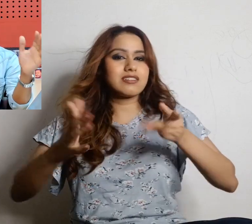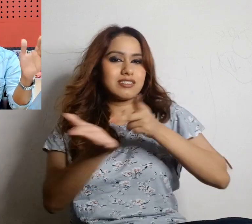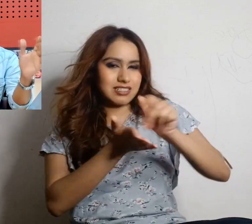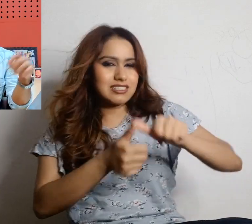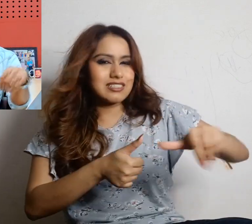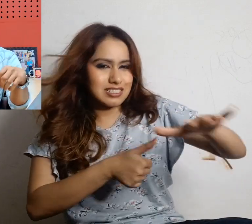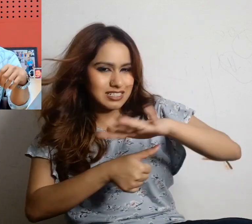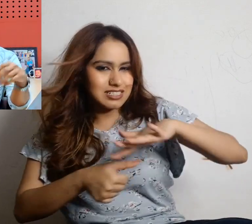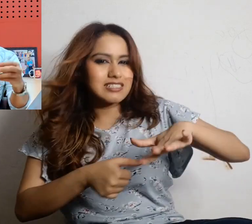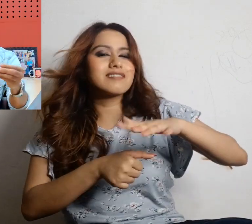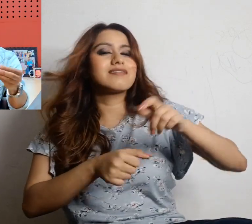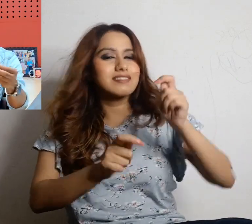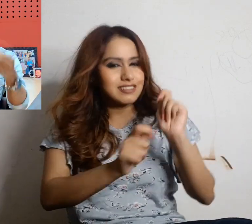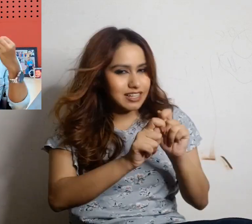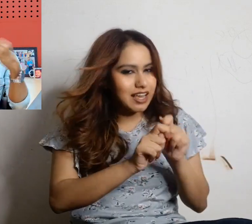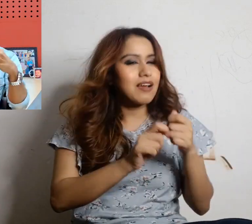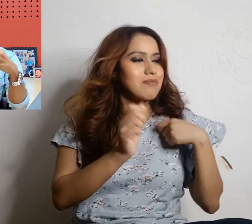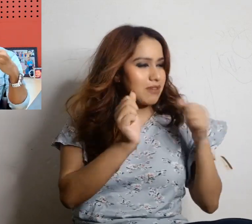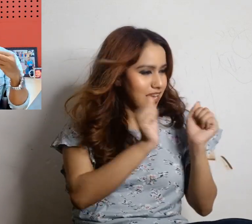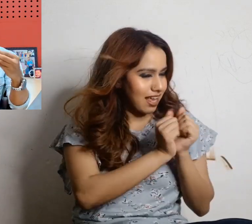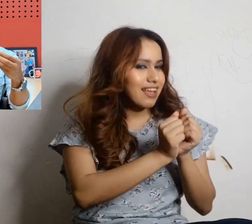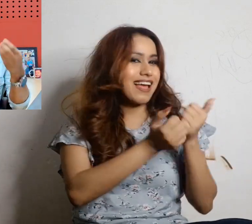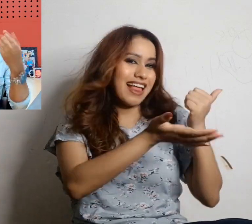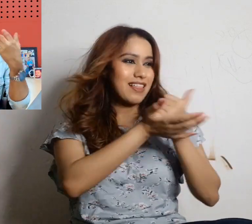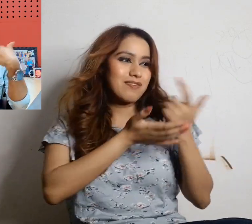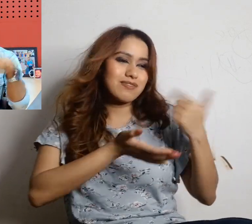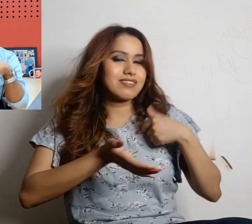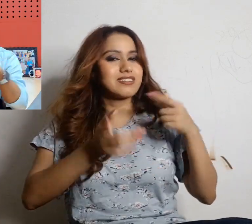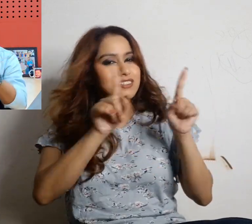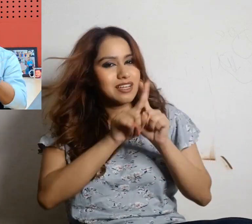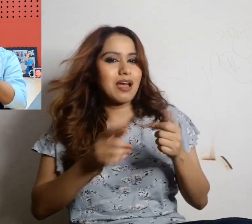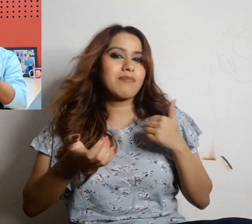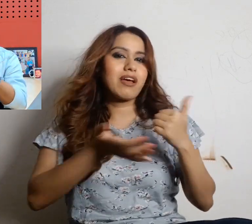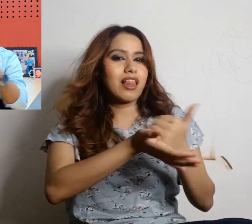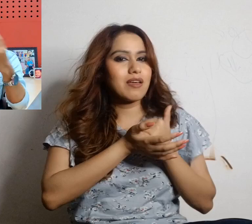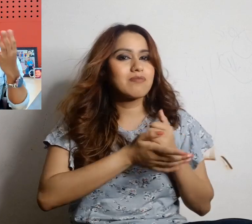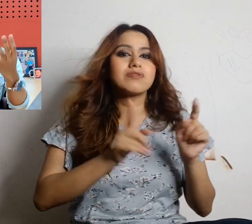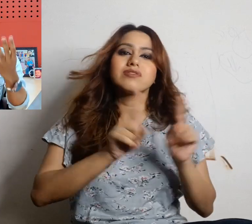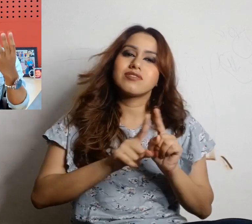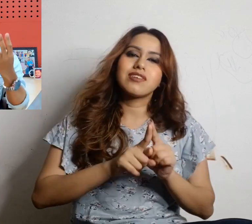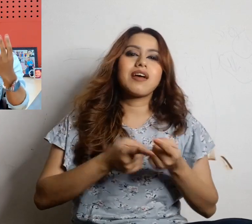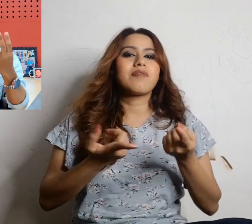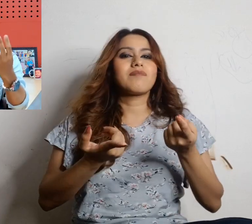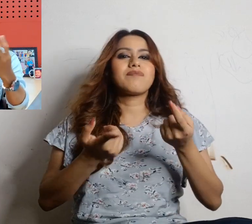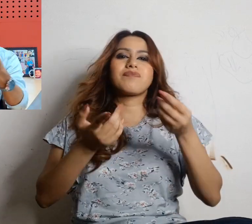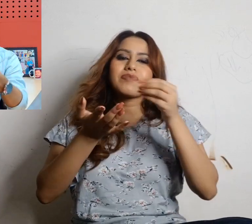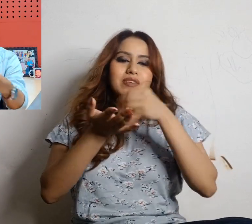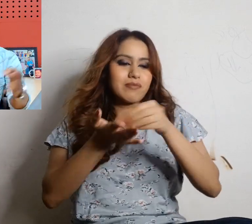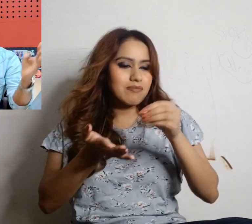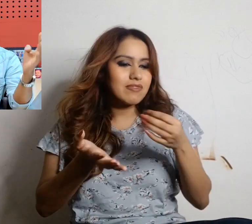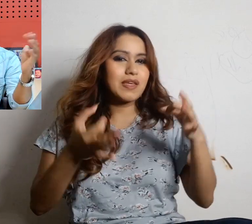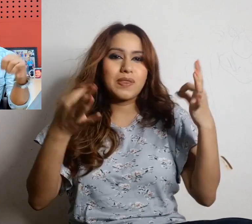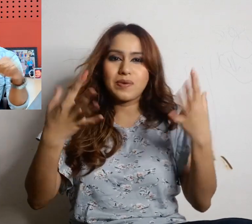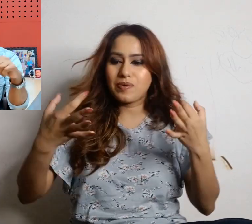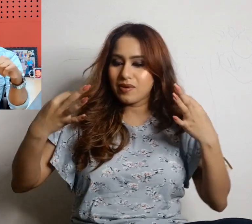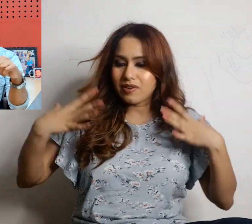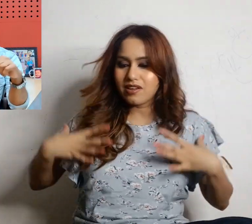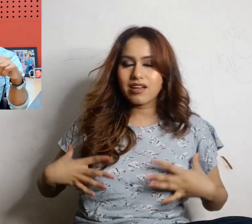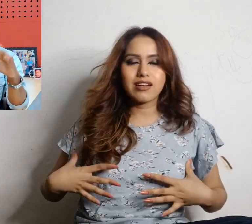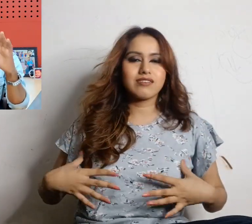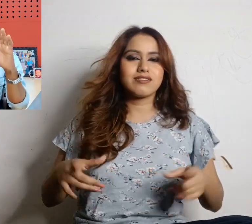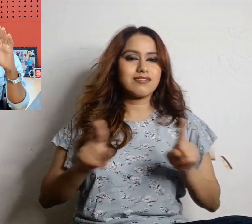उनके खेतों में काम करने लगा। थोड़ा बहुत पैसा भी उसे मिला। उस पैसे से अपने लिए नए कपड़े खरीदे, वरना उन्हीं 4 जोड़ी कपड़ों में जिंदगी बिता रहा